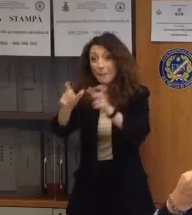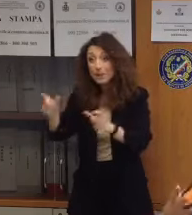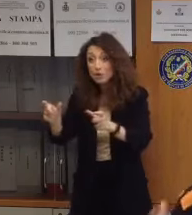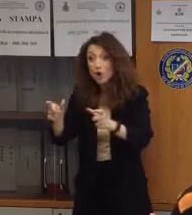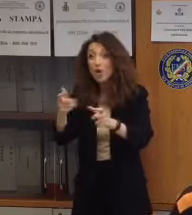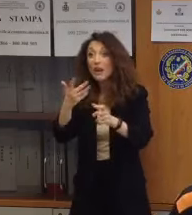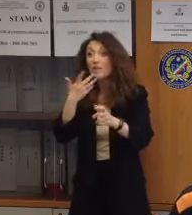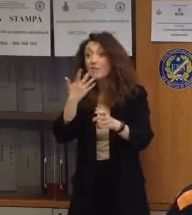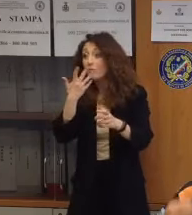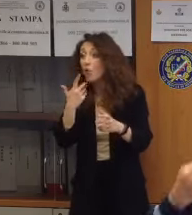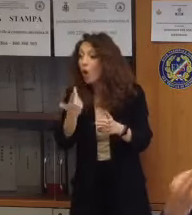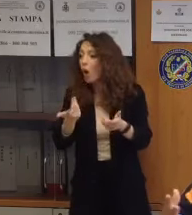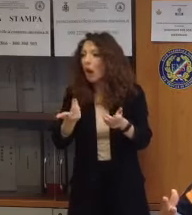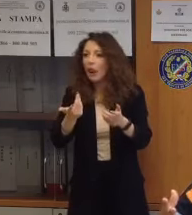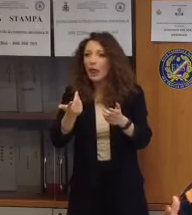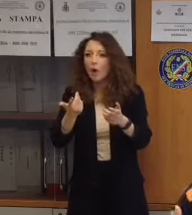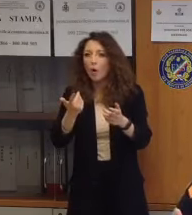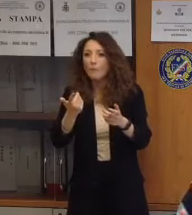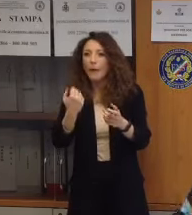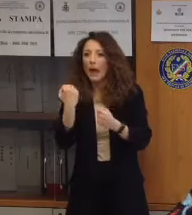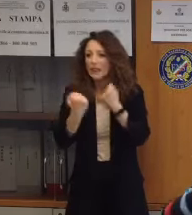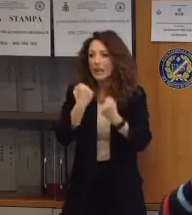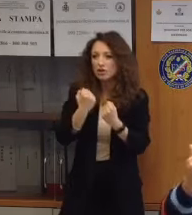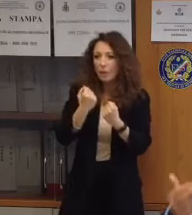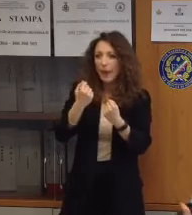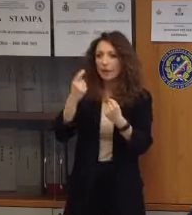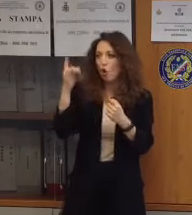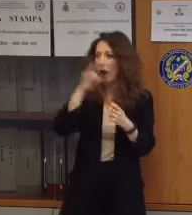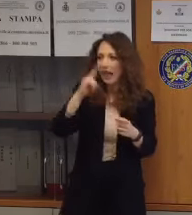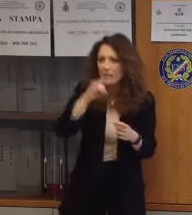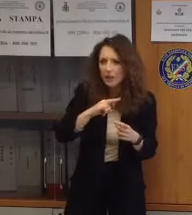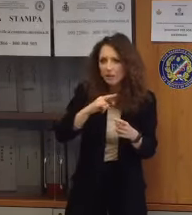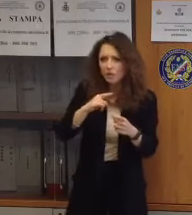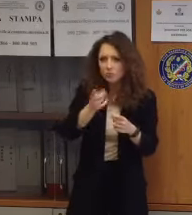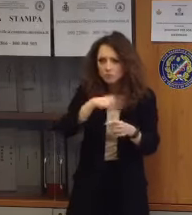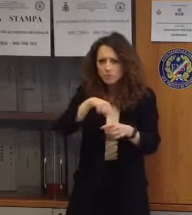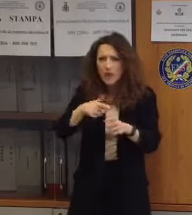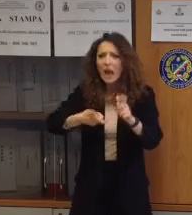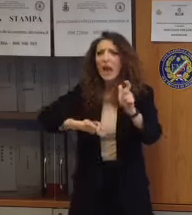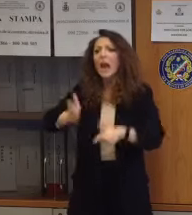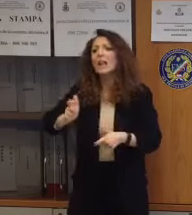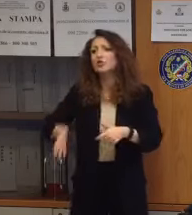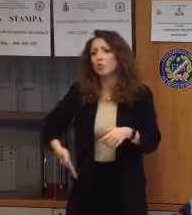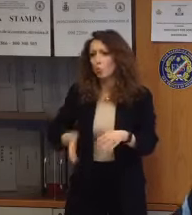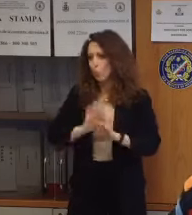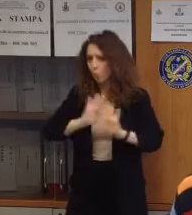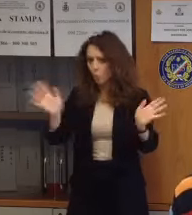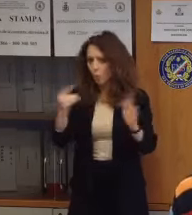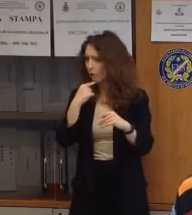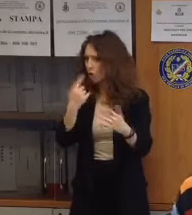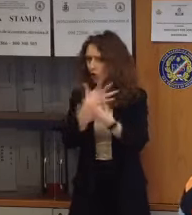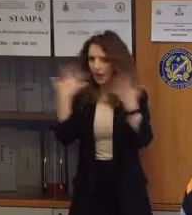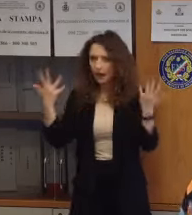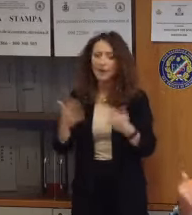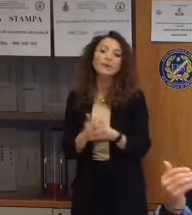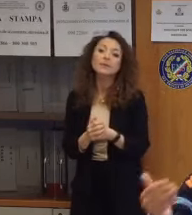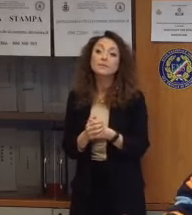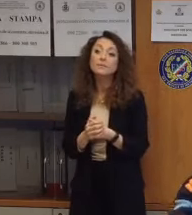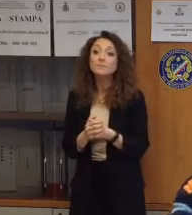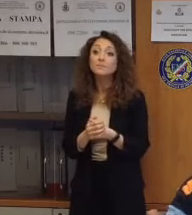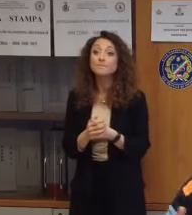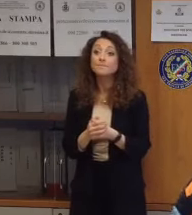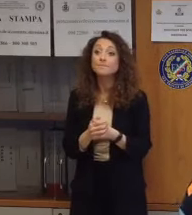non simbolici, reali. Perché vi voglio dire che la sospensione che si farà domenica e lunedì serve